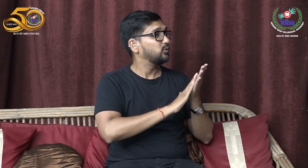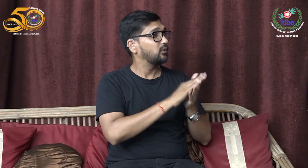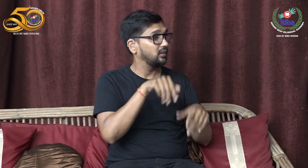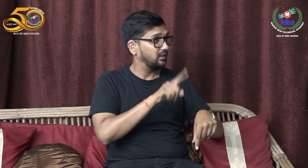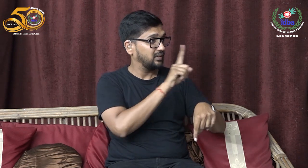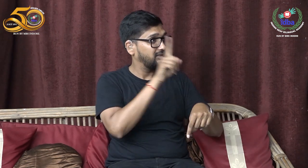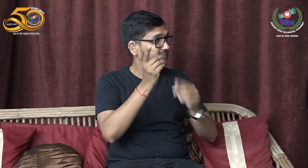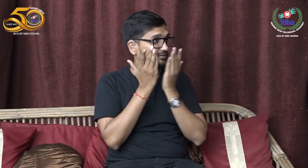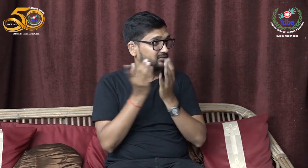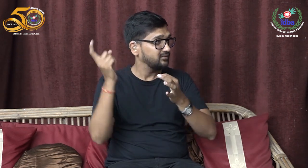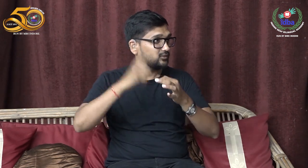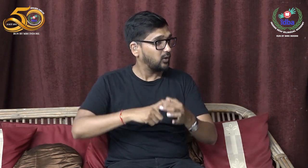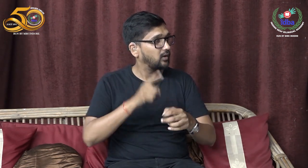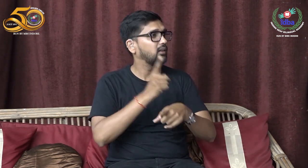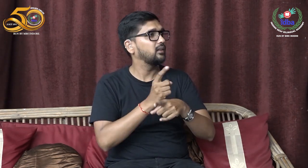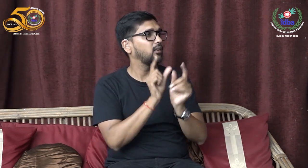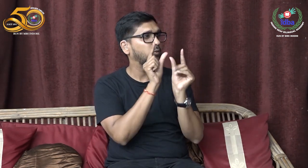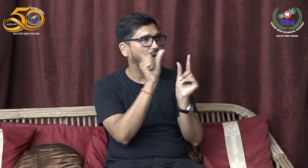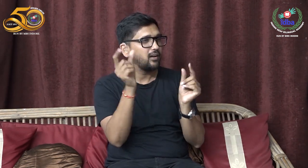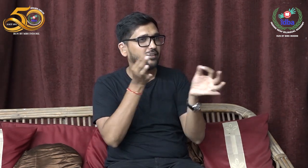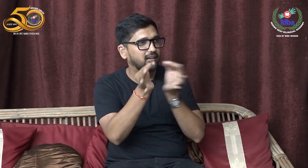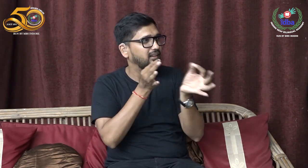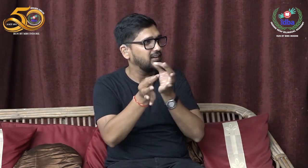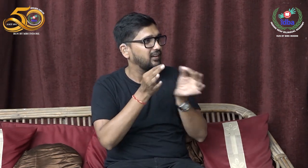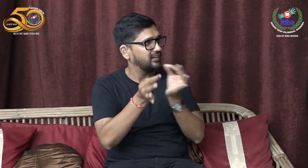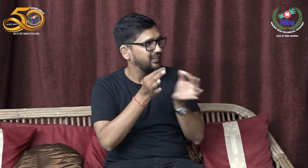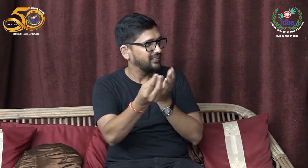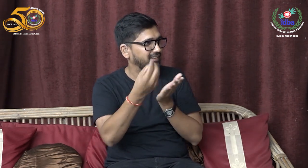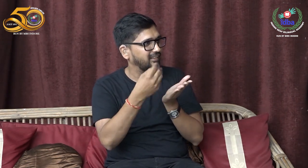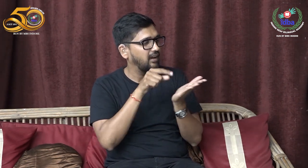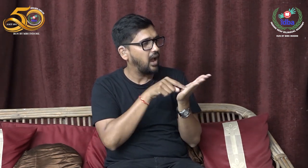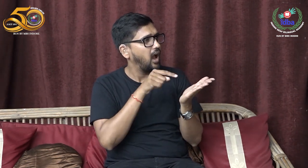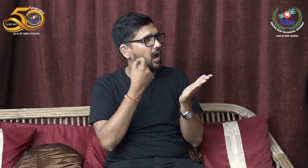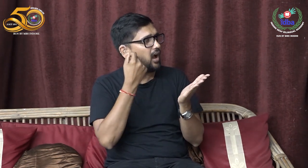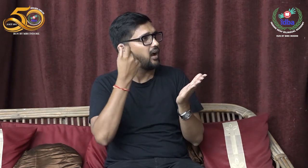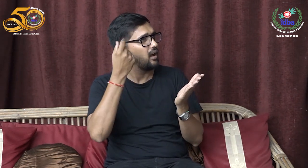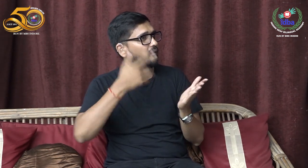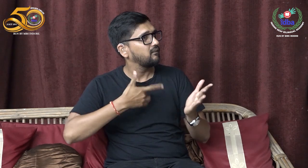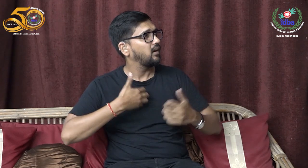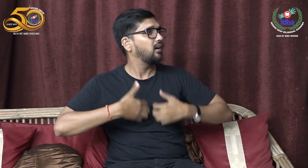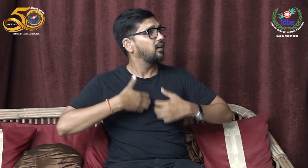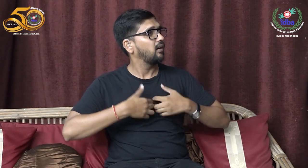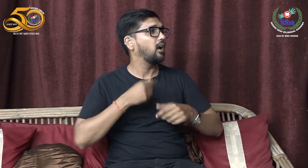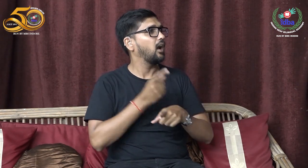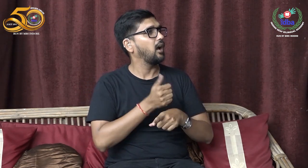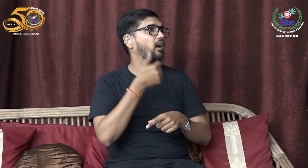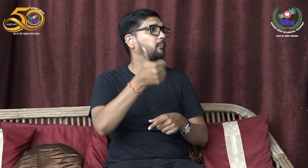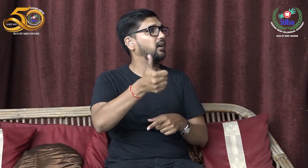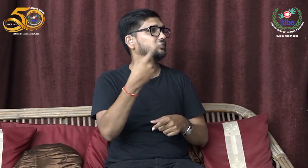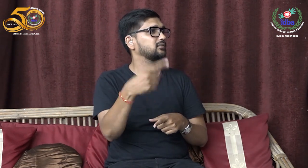पूछे। क्लास 1 से 10 तक जो मेरी एजुकेशन नहीं हुई ना, वो जो वर्ड्स है, वर्ड टू वर्ड एक्सप्लेनेशन जो है, वो मुझे अब जो है आप समझ आती कि अच्छा ये है,